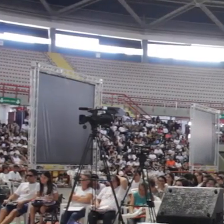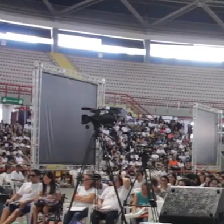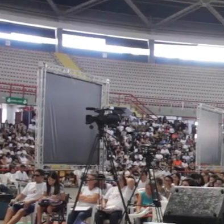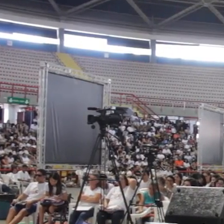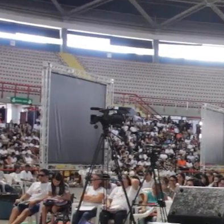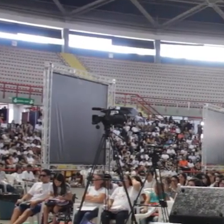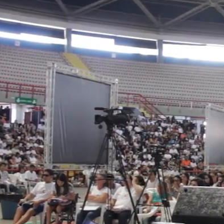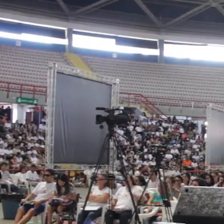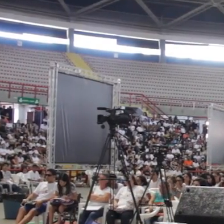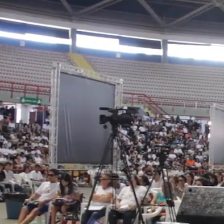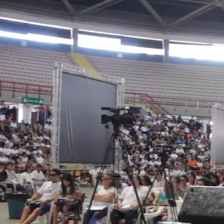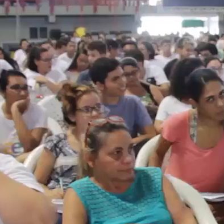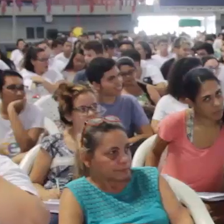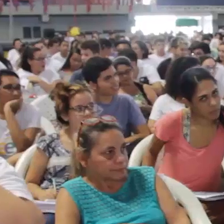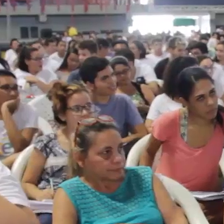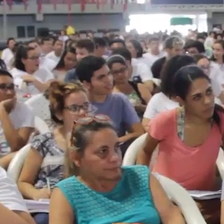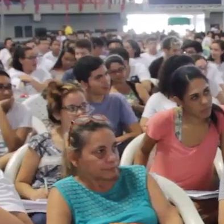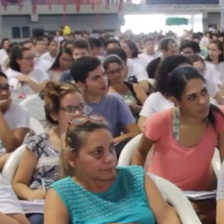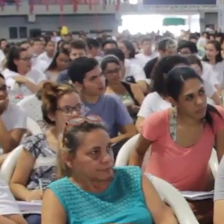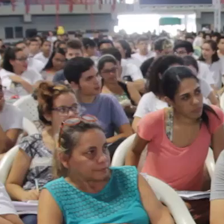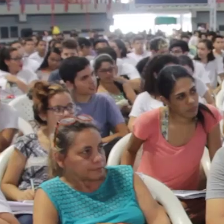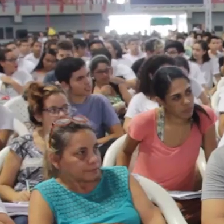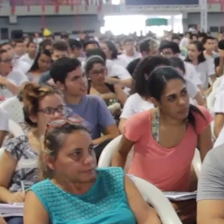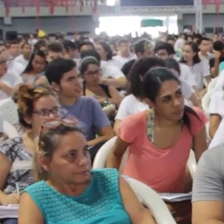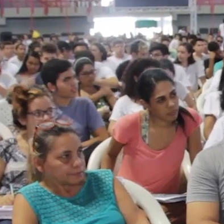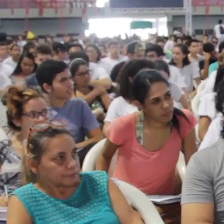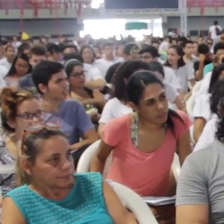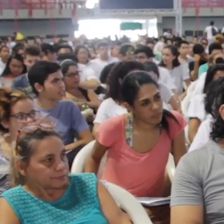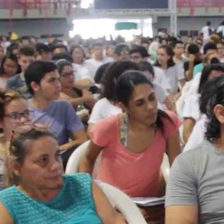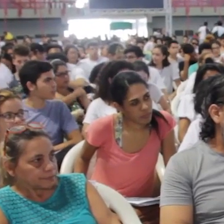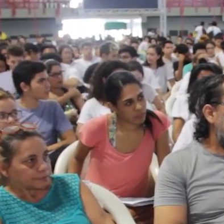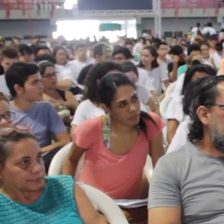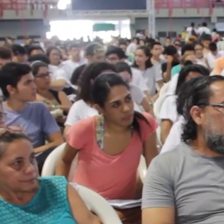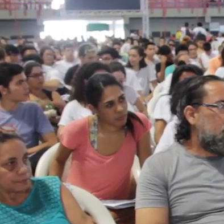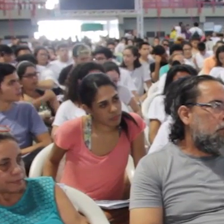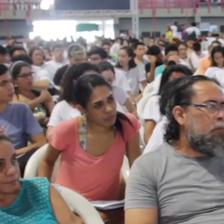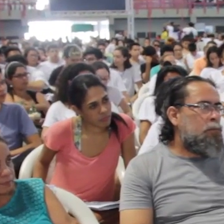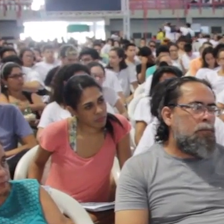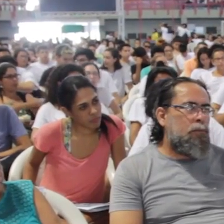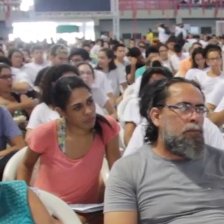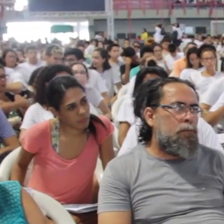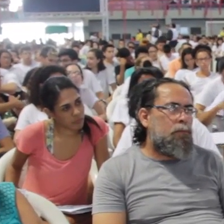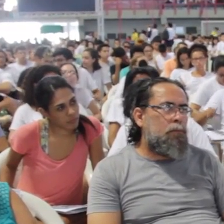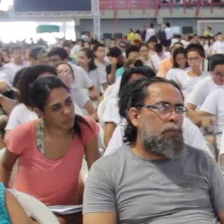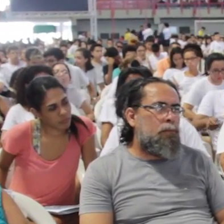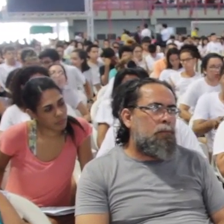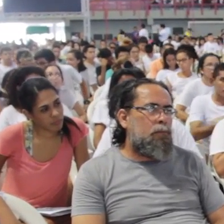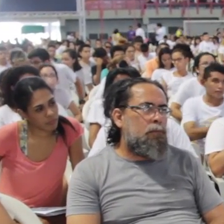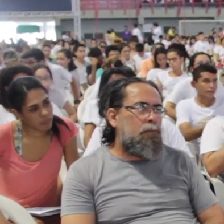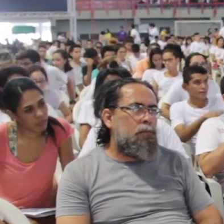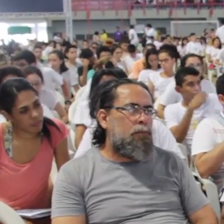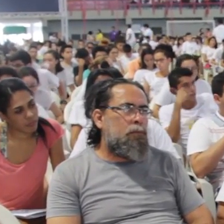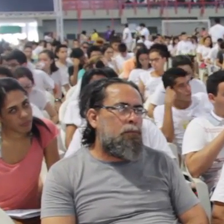no Brasil. Me diga uma coisa, os efeitos da lei seca são bons ou ruins?